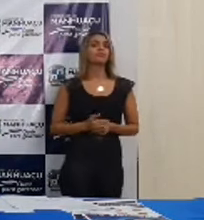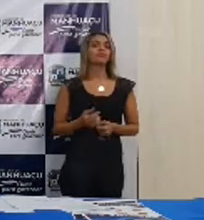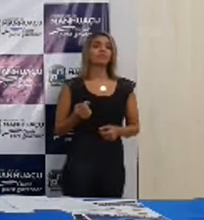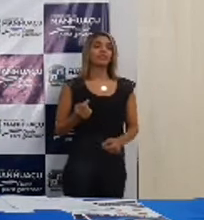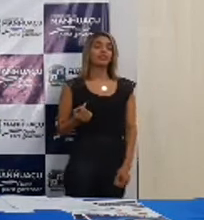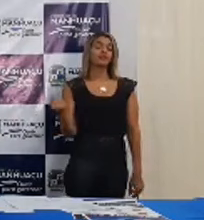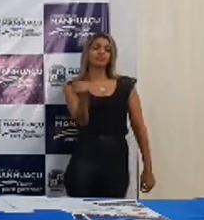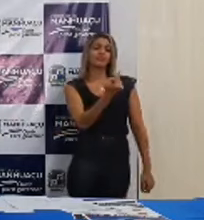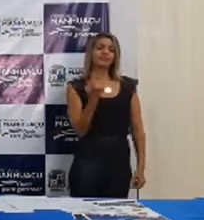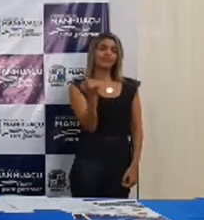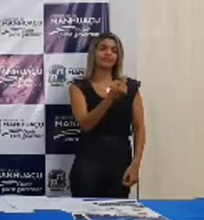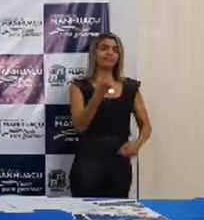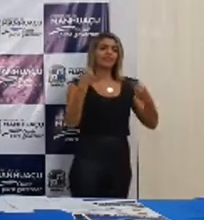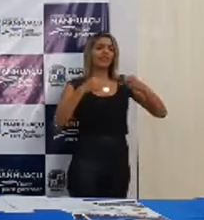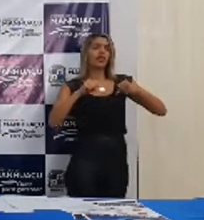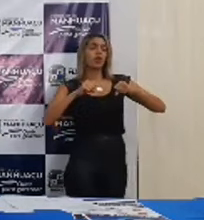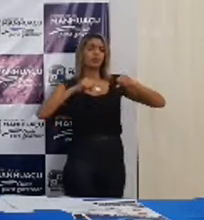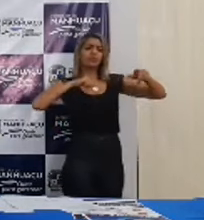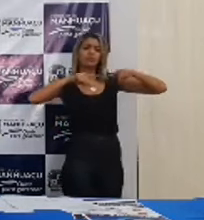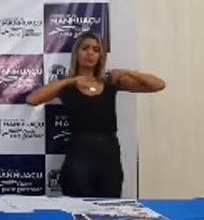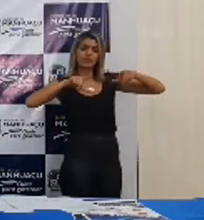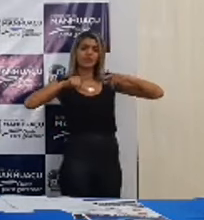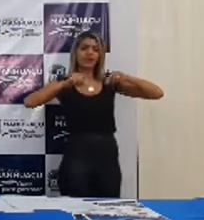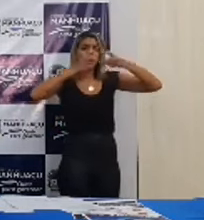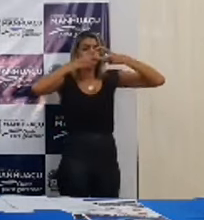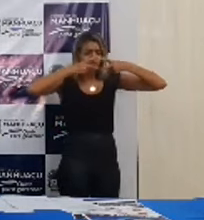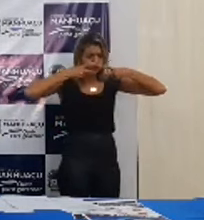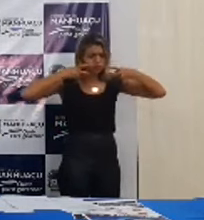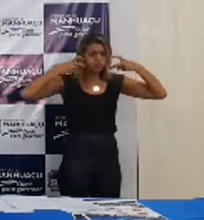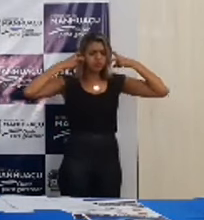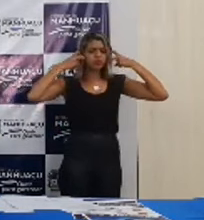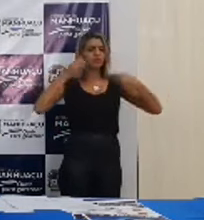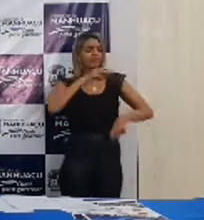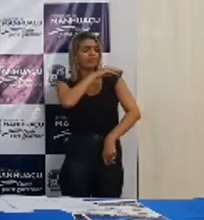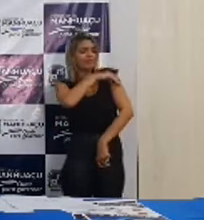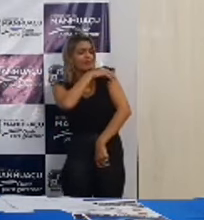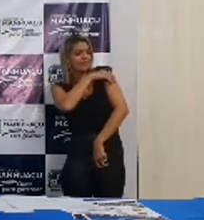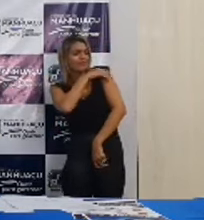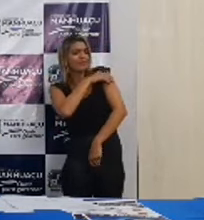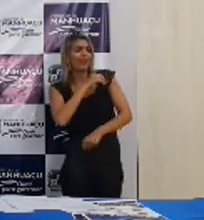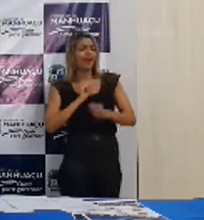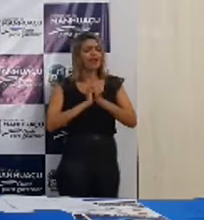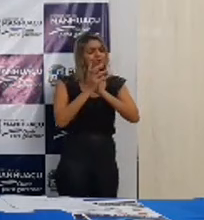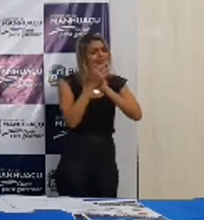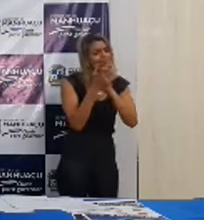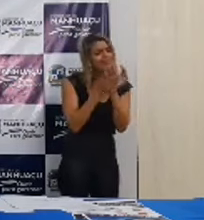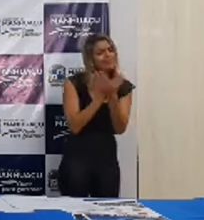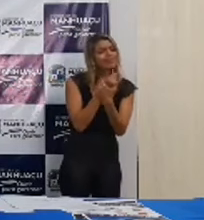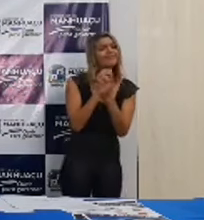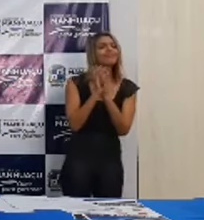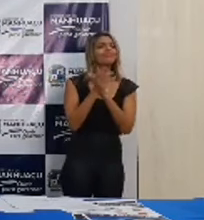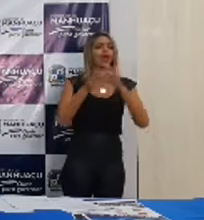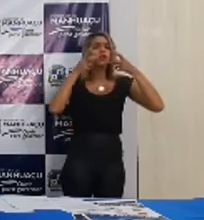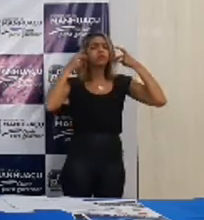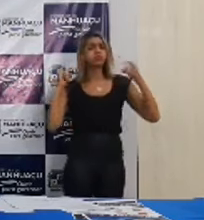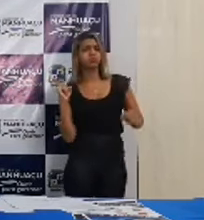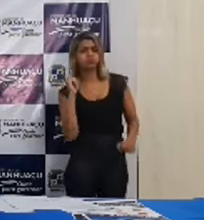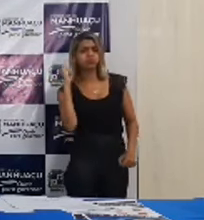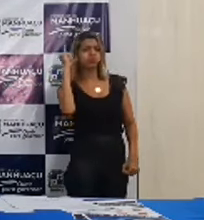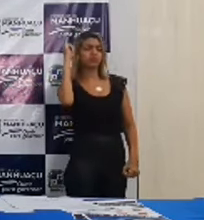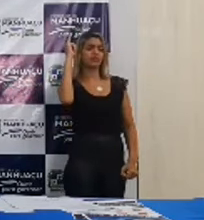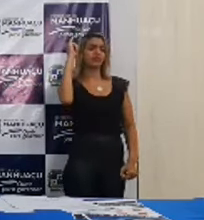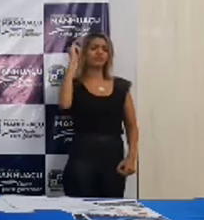parte fiscalizadora. Vamos cobrar o uso de máscara. Vamos pedir às pessoas para tentar conscientizar que a máscara é importante.